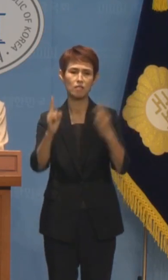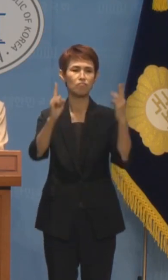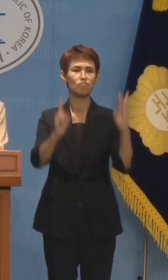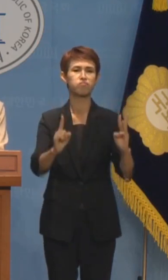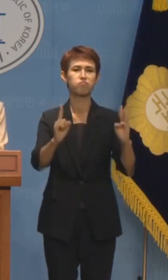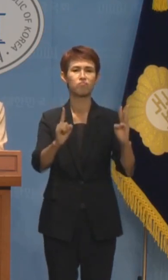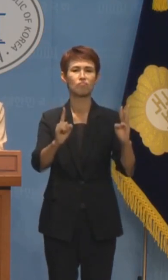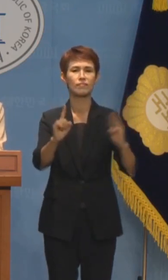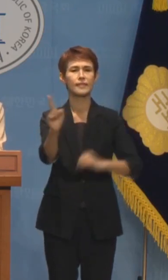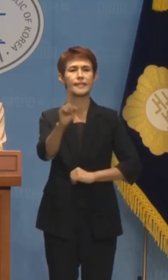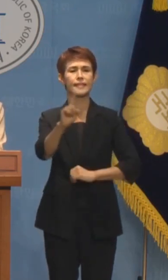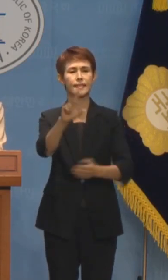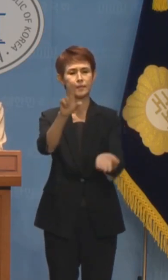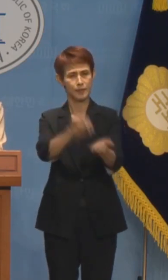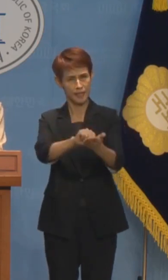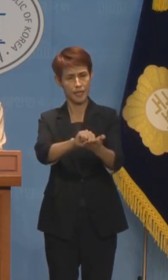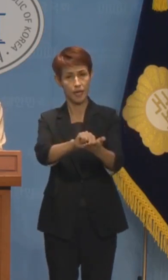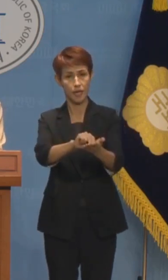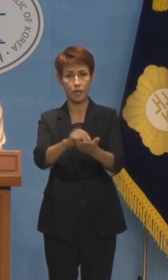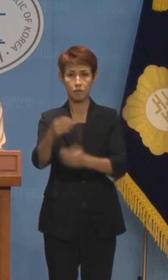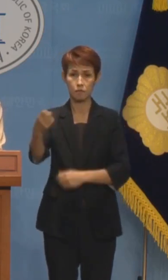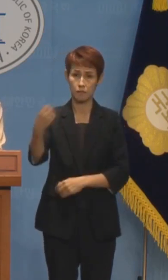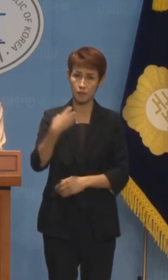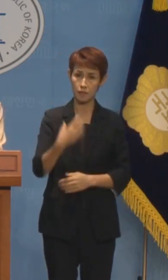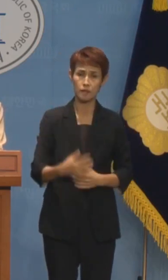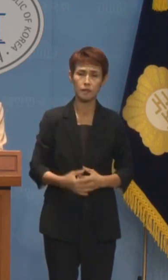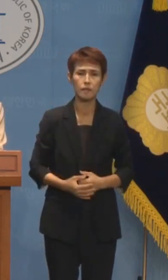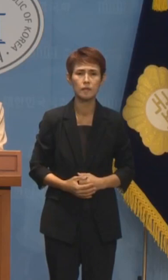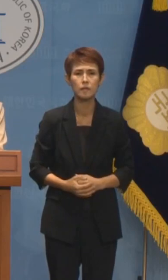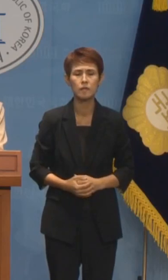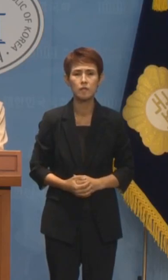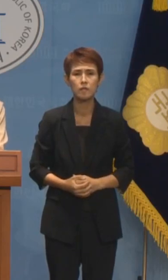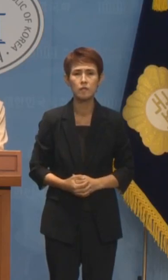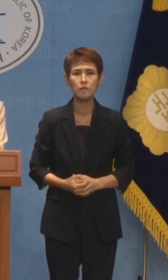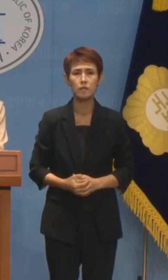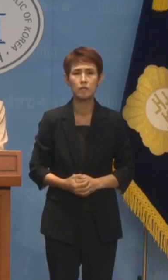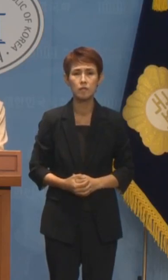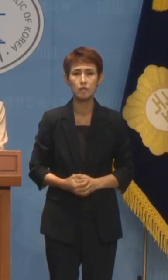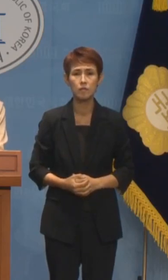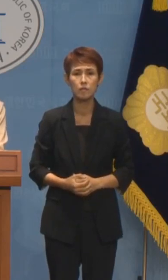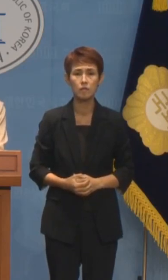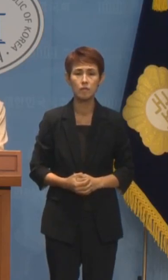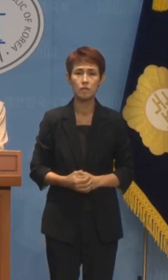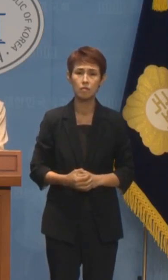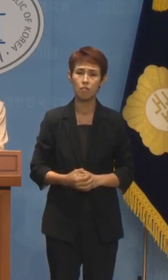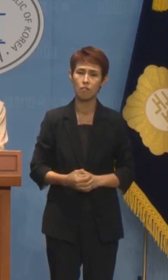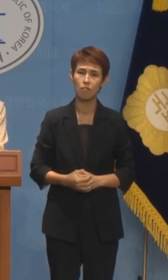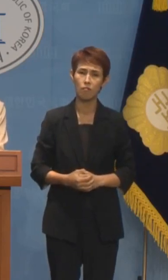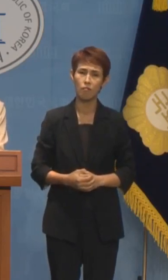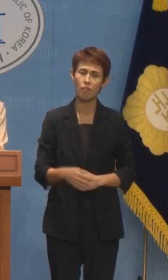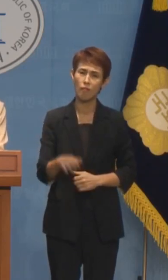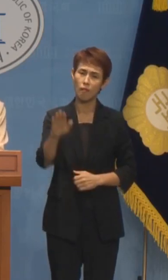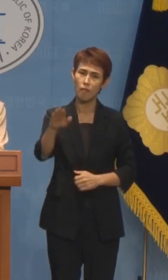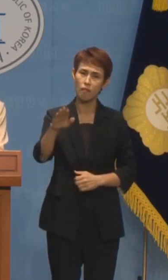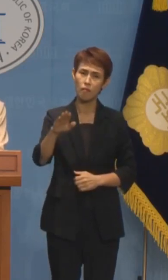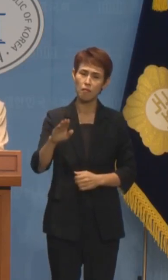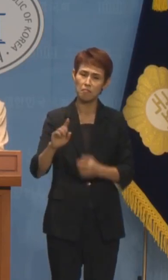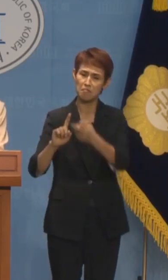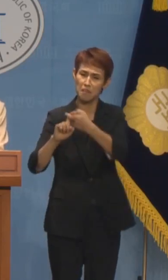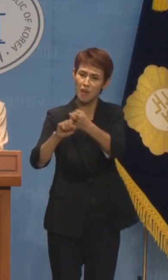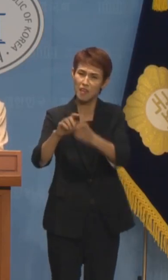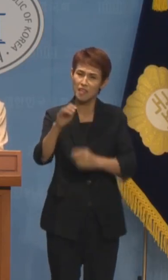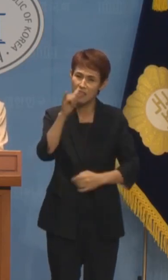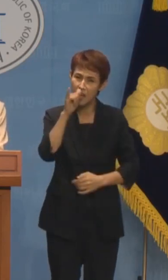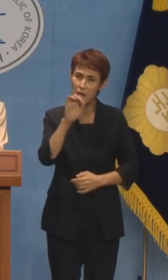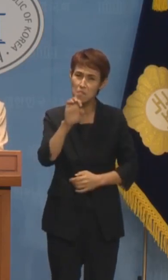패널을 구성한 것 자체가 불공정하다고 주장합니다 국민의 힘은 편파성